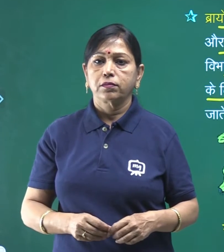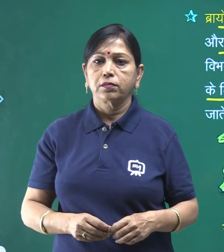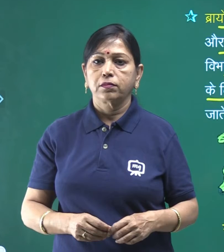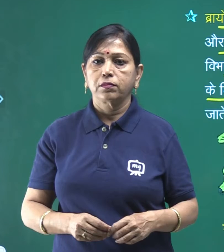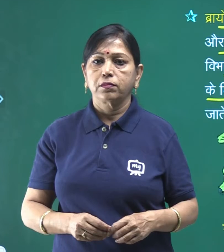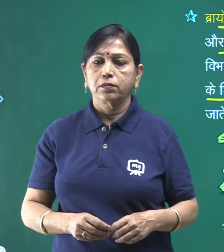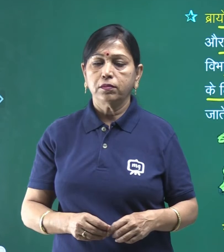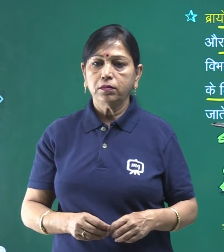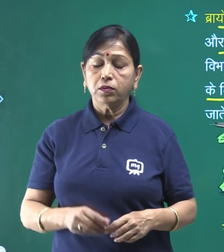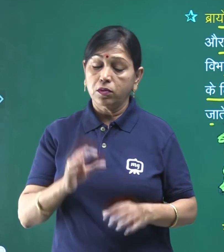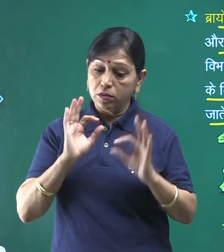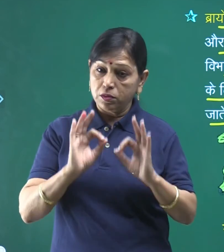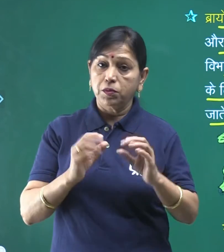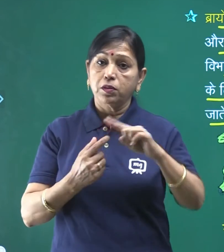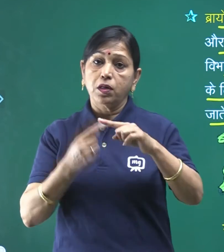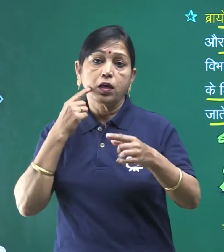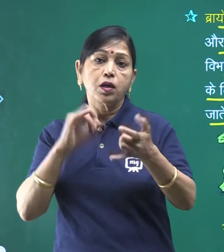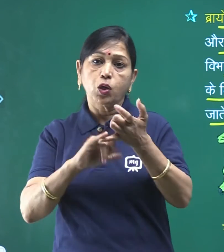विशिष्ट ऊतक नहीं पाए जाते हैं,